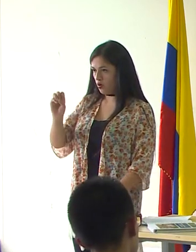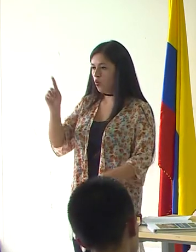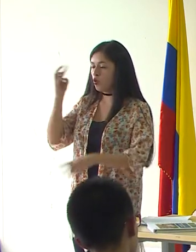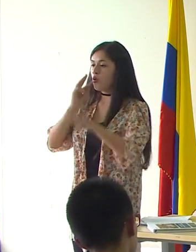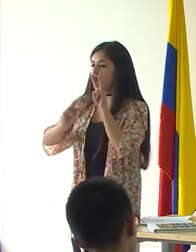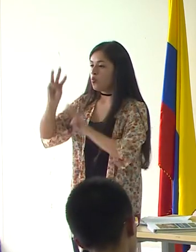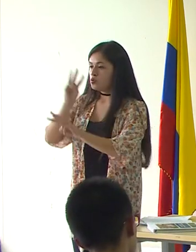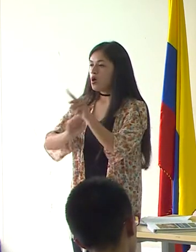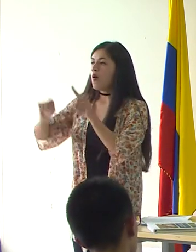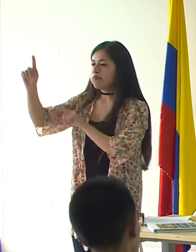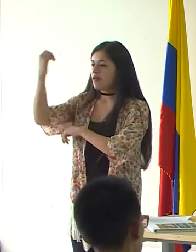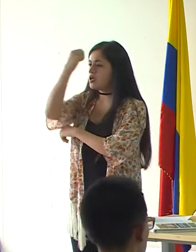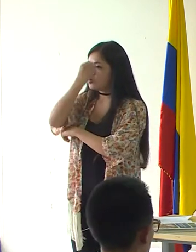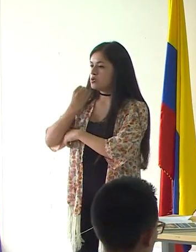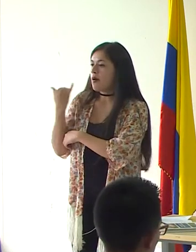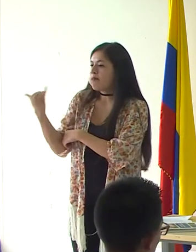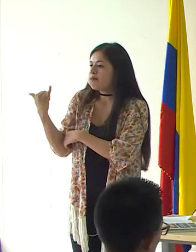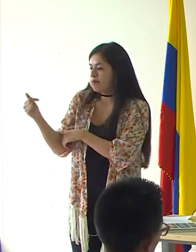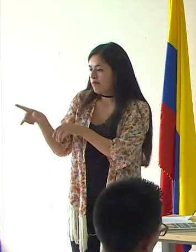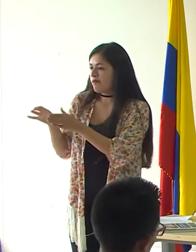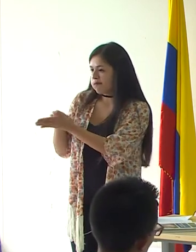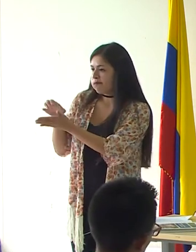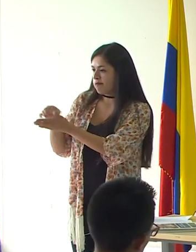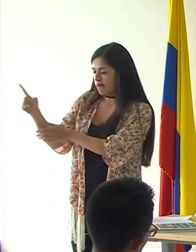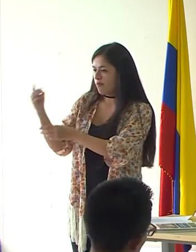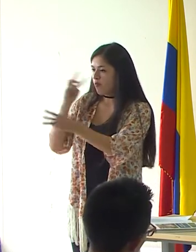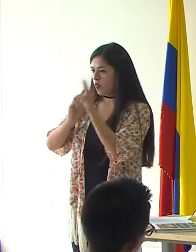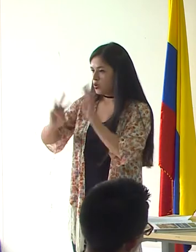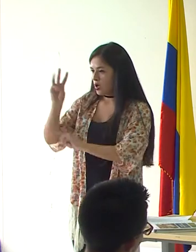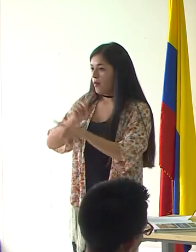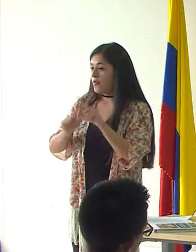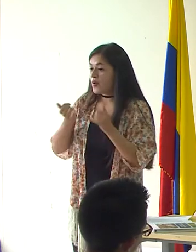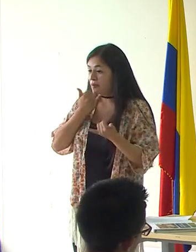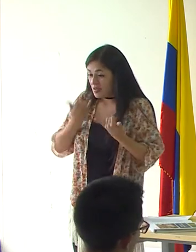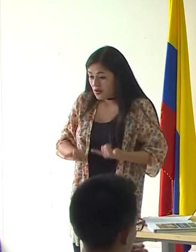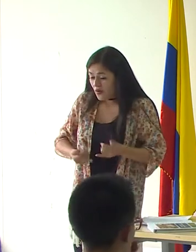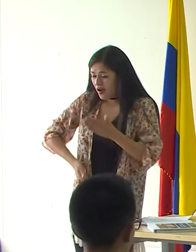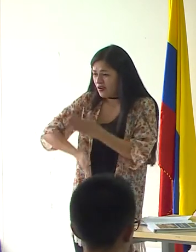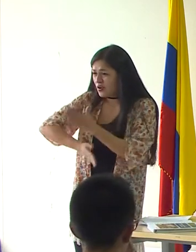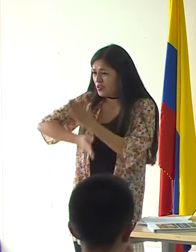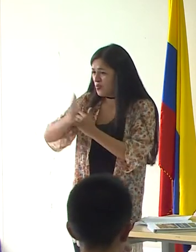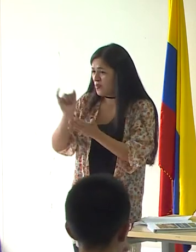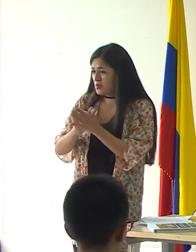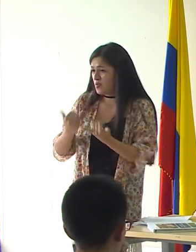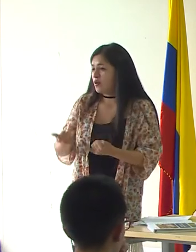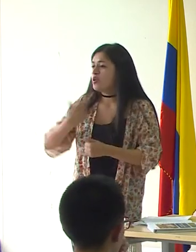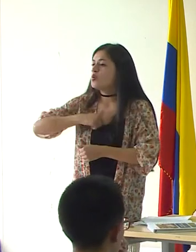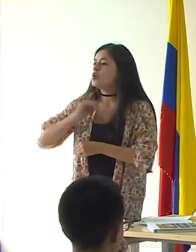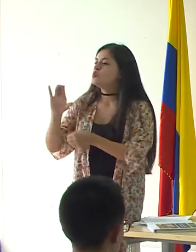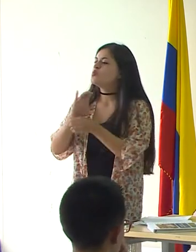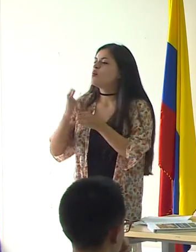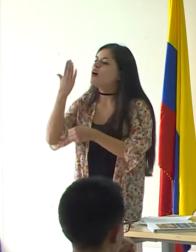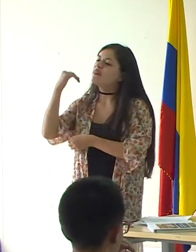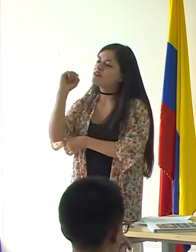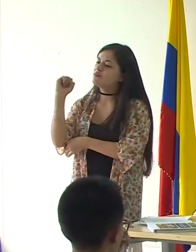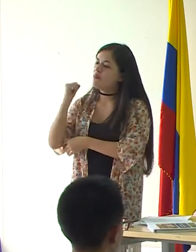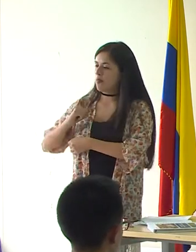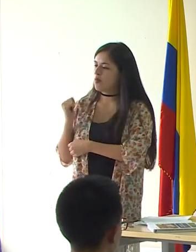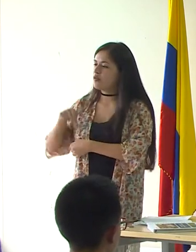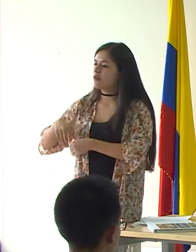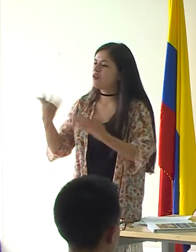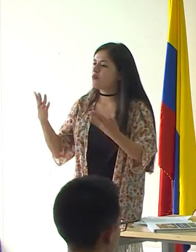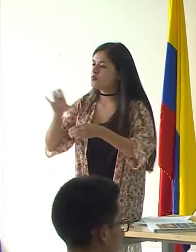digo o esas iniciativas en una zona de poblamiento huesca de muchos miles de